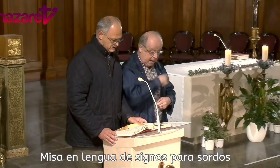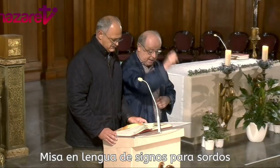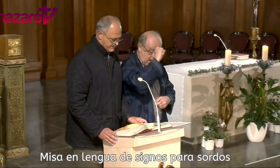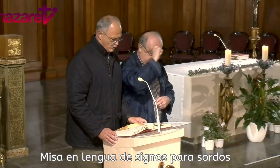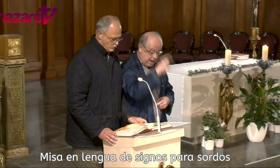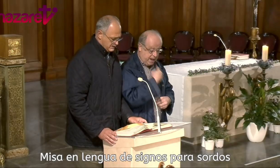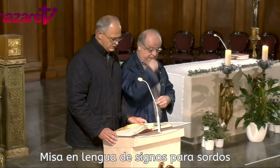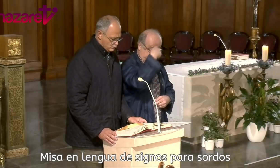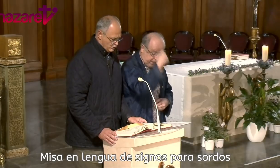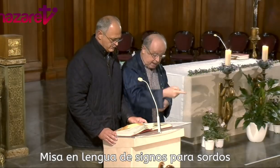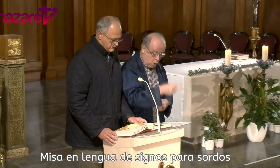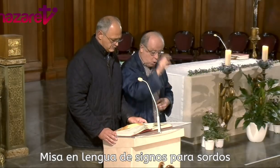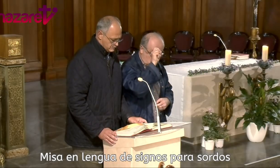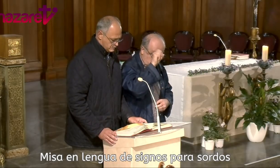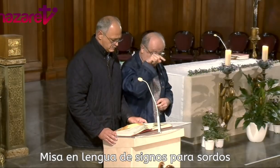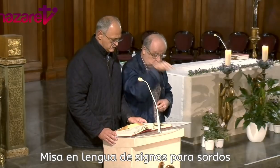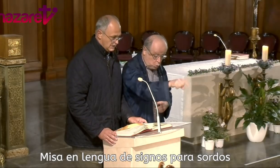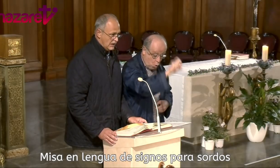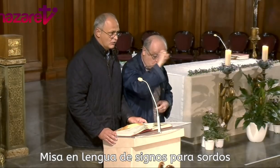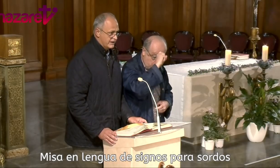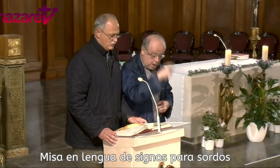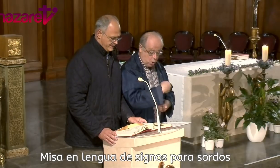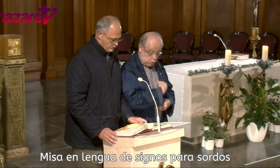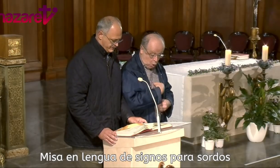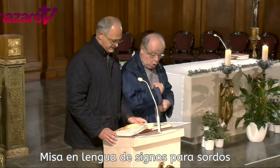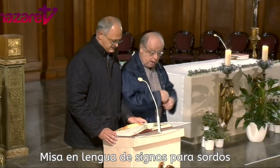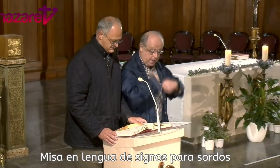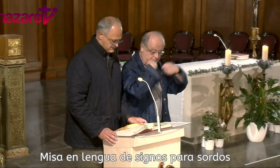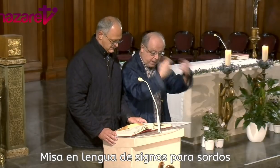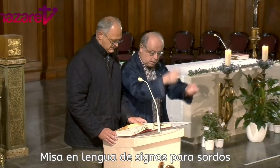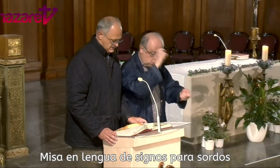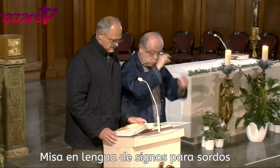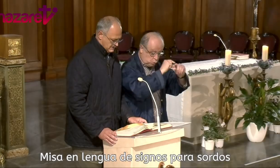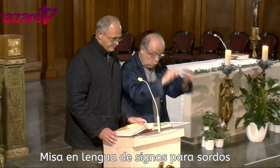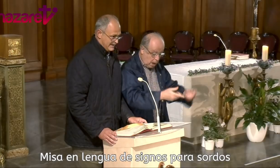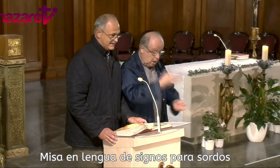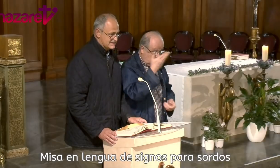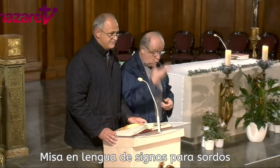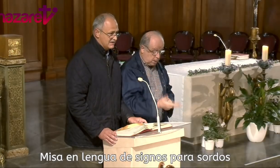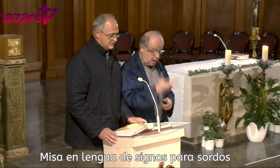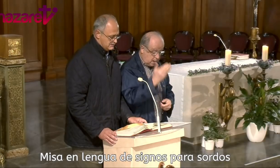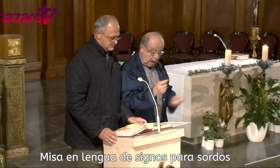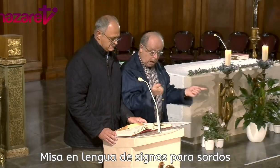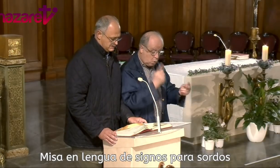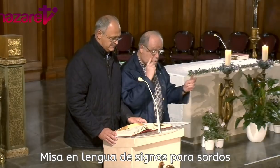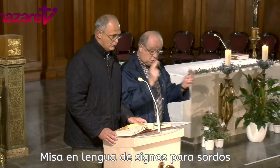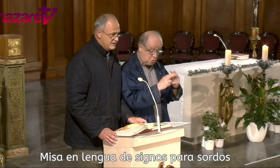Te pongo el cinturón, aunque no me conoces, para que sepan, de